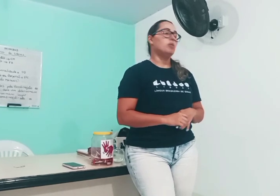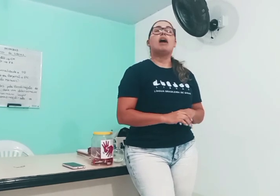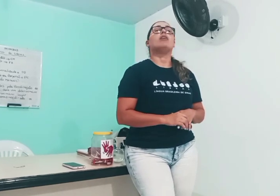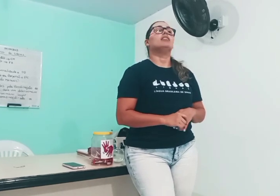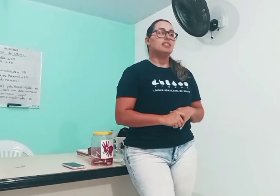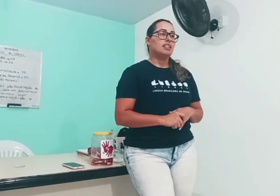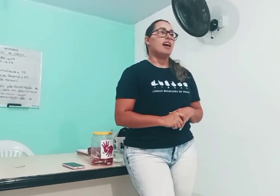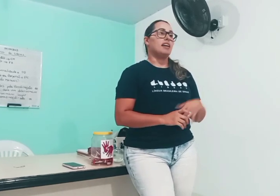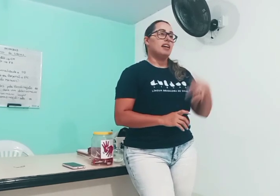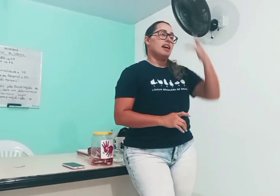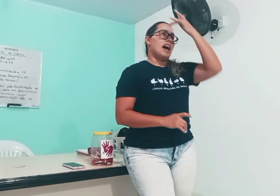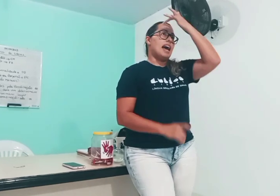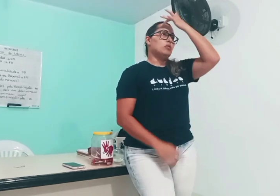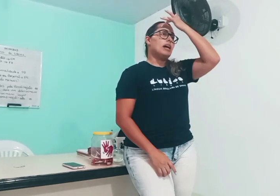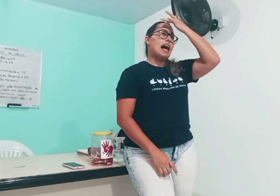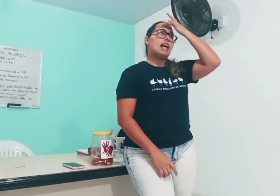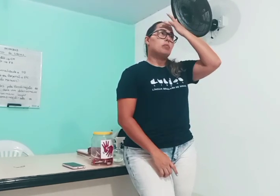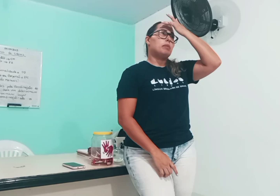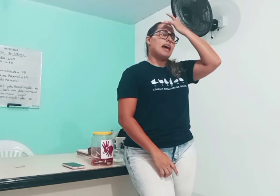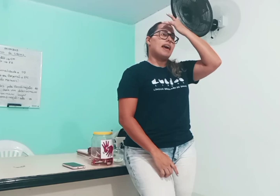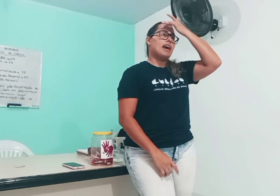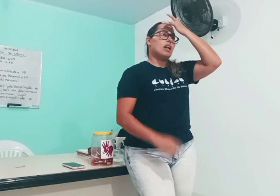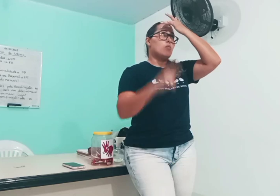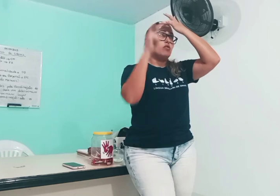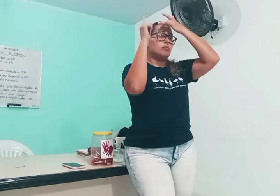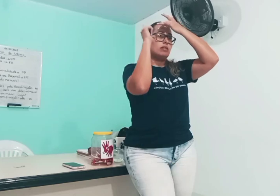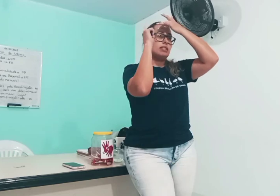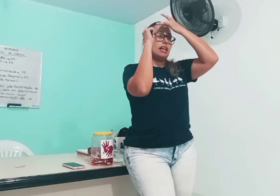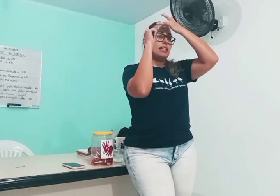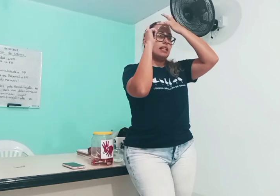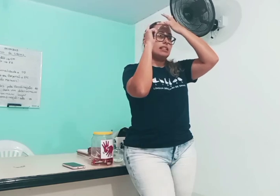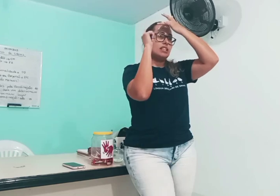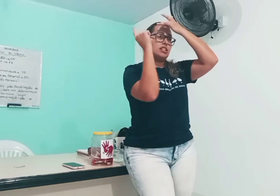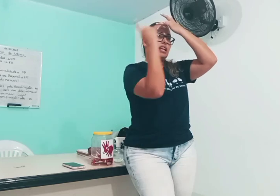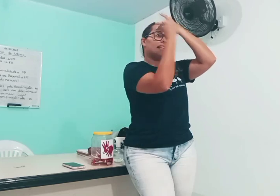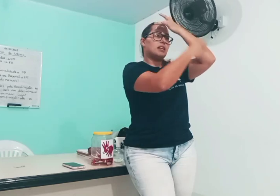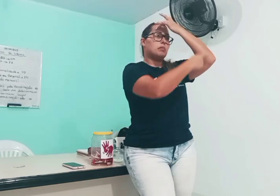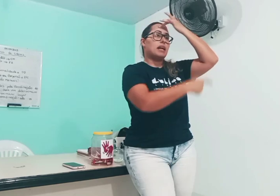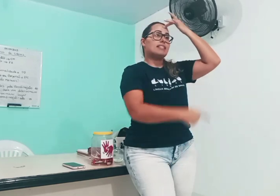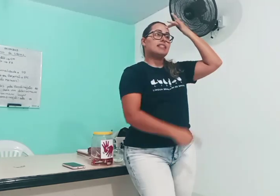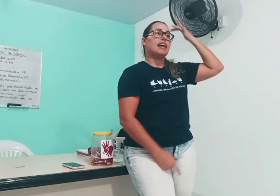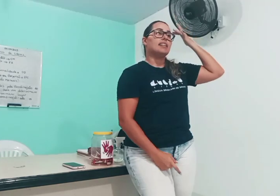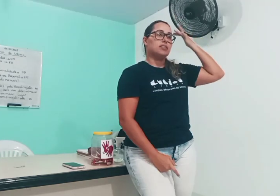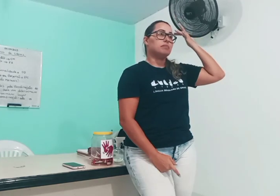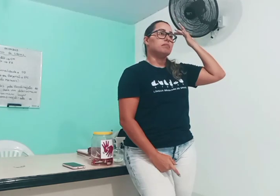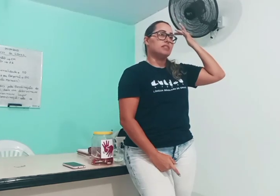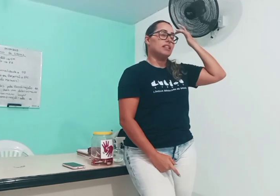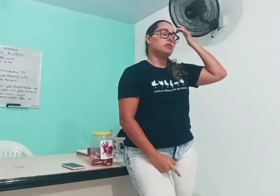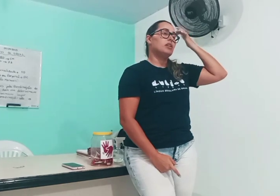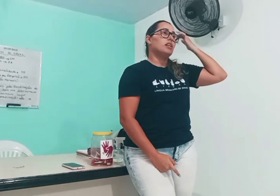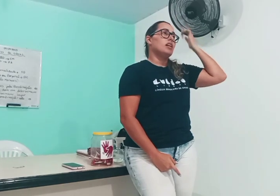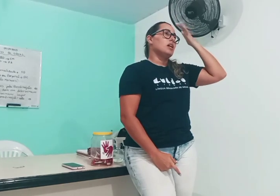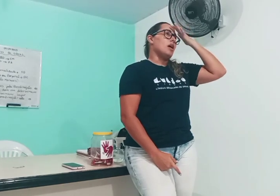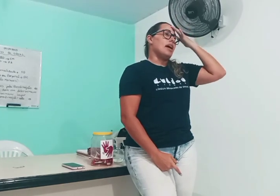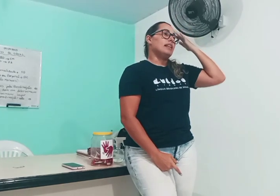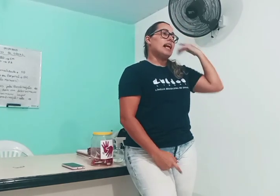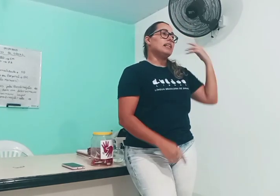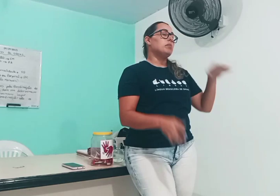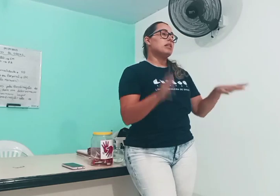Normal. Aí, no caso, para ela, o movimento seria da direita para a esquerda, entendeu? Na Libras,